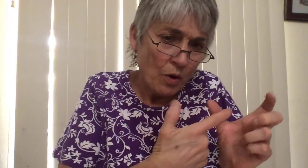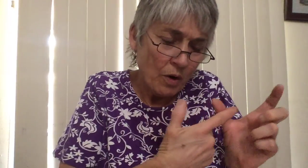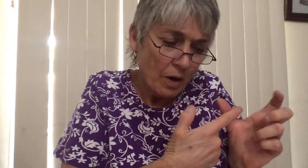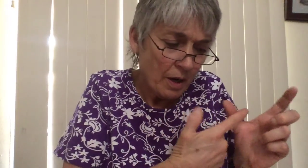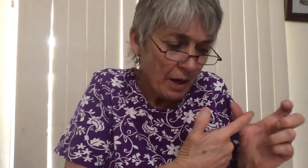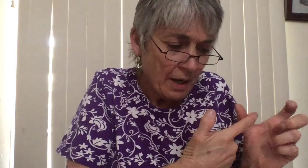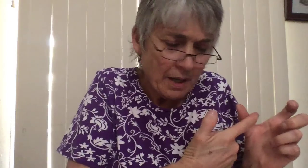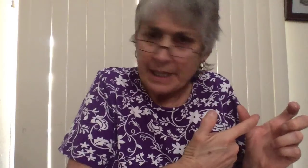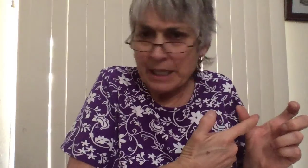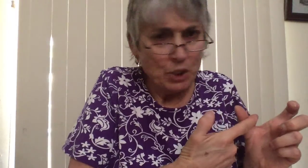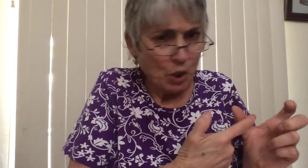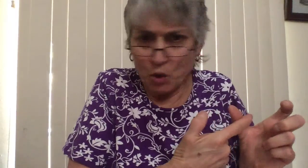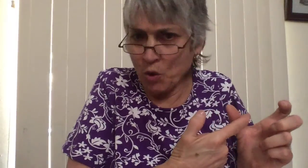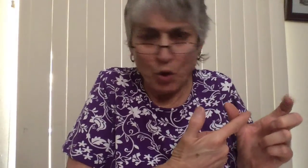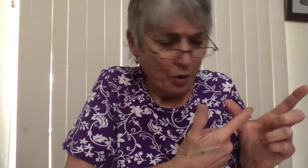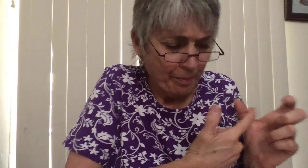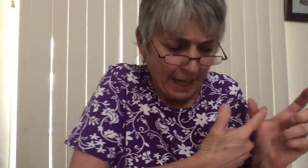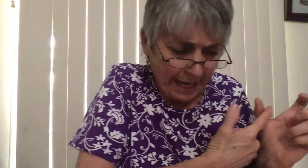Court. Il ne court pas.